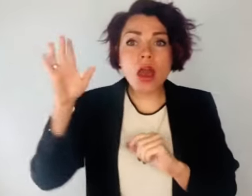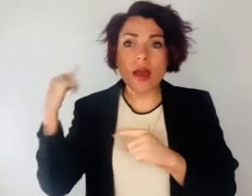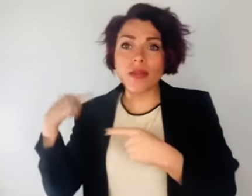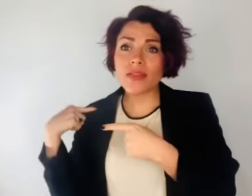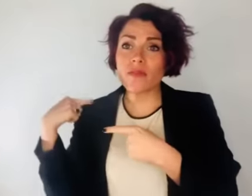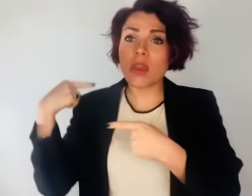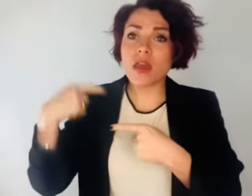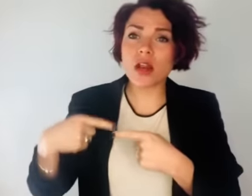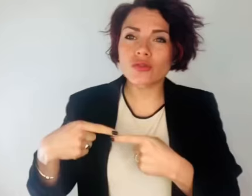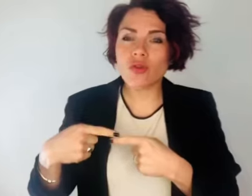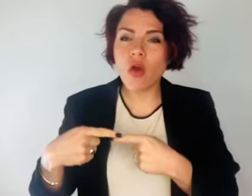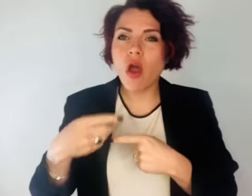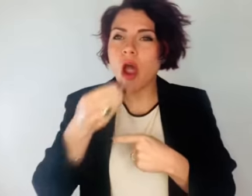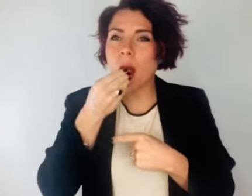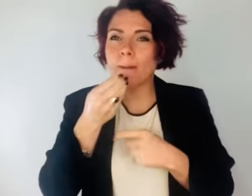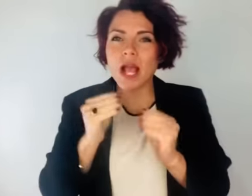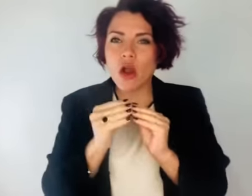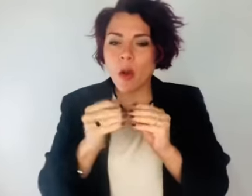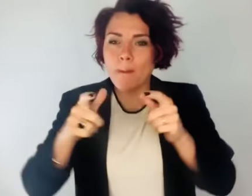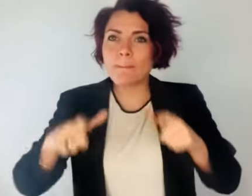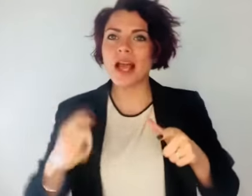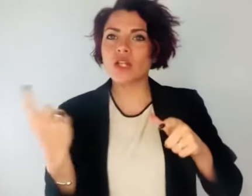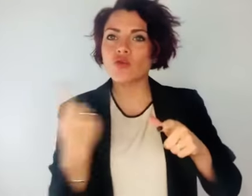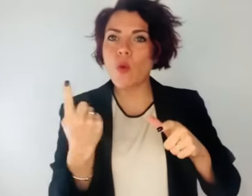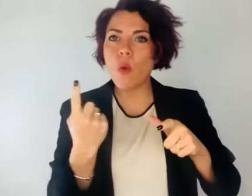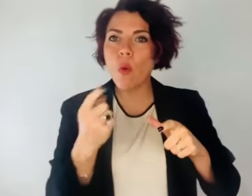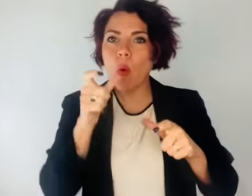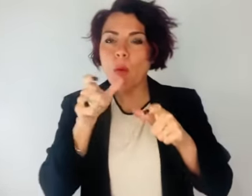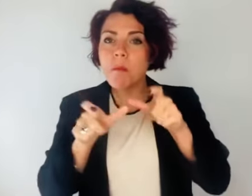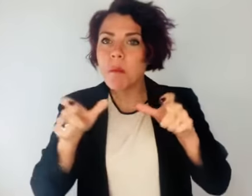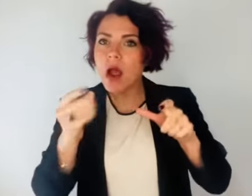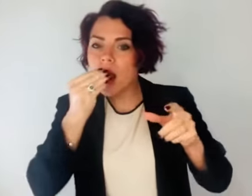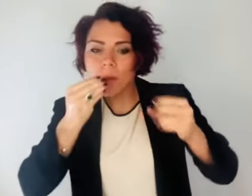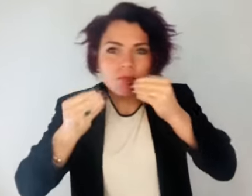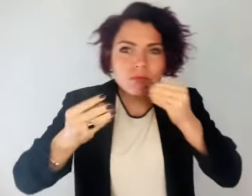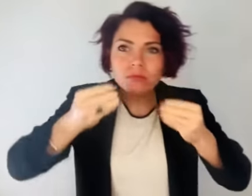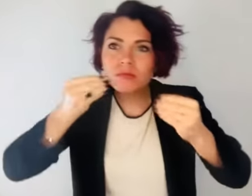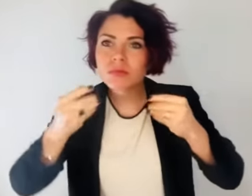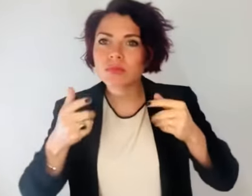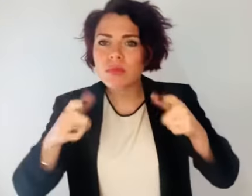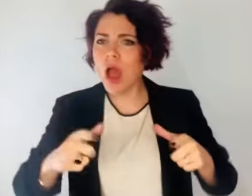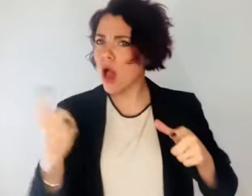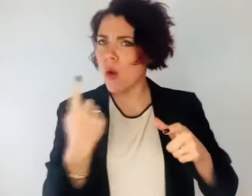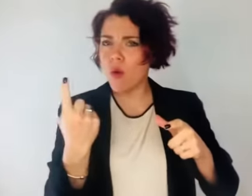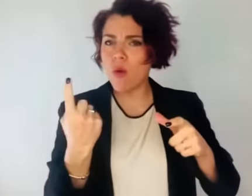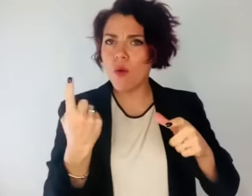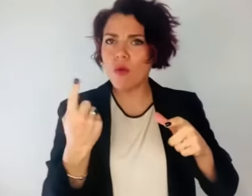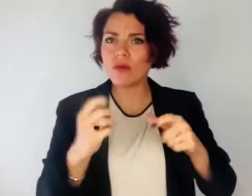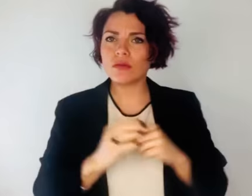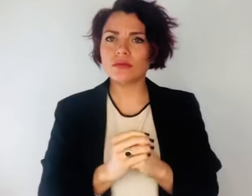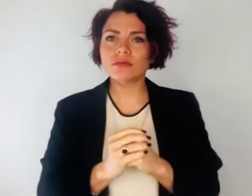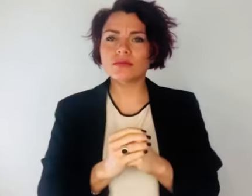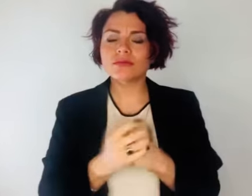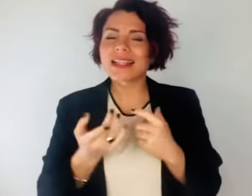oriente ancora oggi si mangia tutti in un piatto comune e il mangiare in un piatto comune stesso piatto